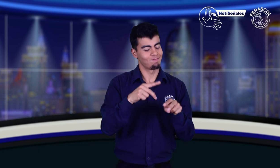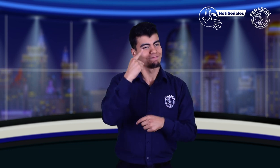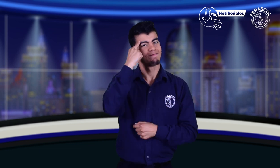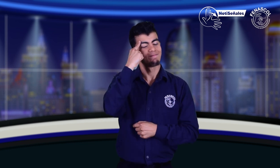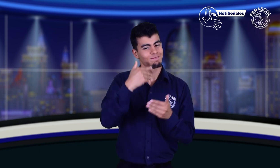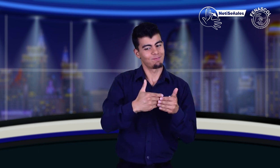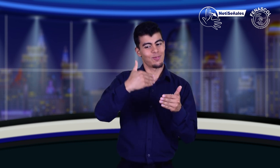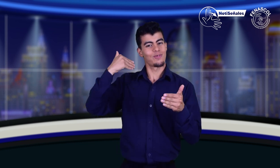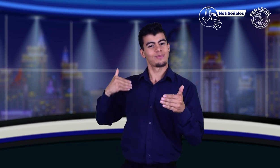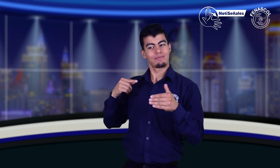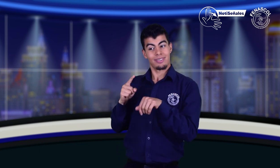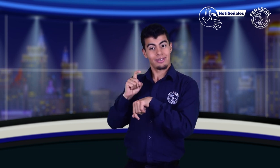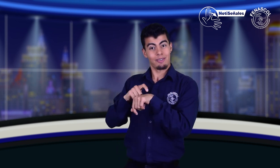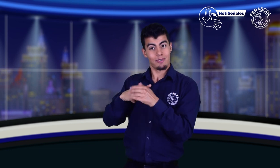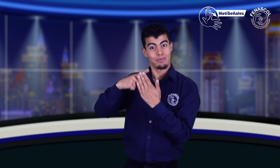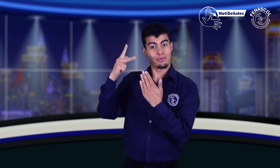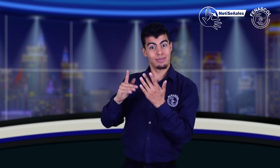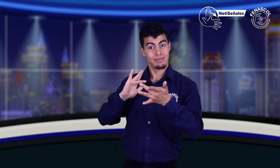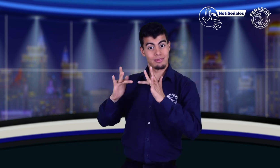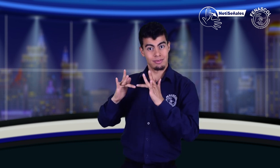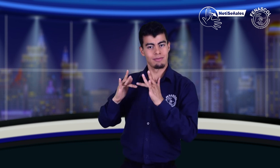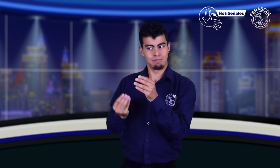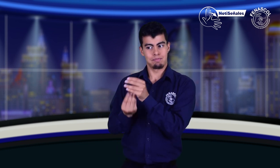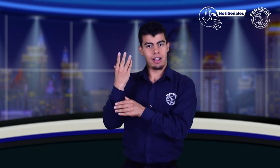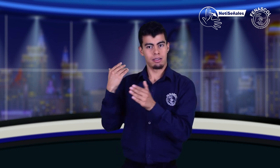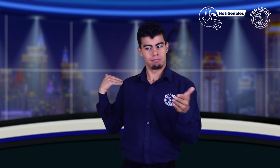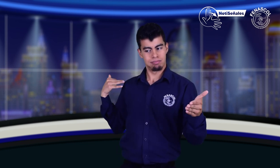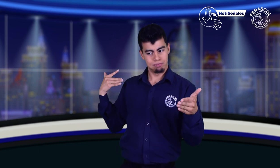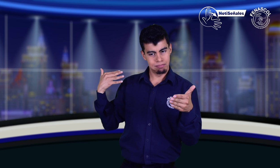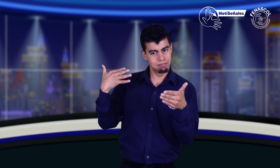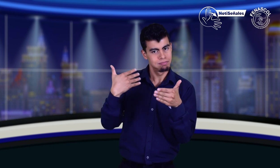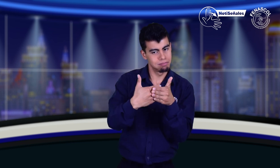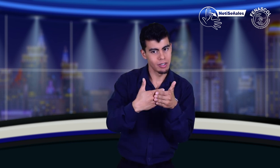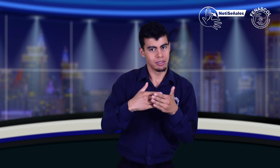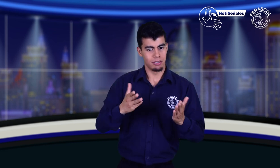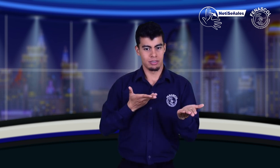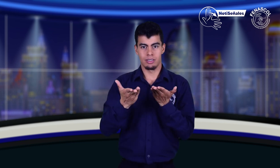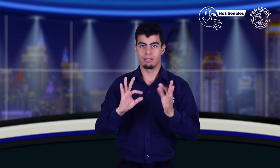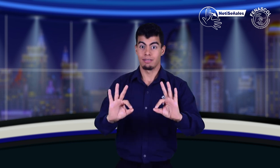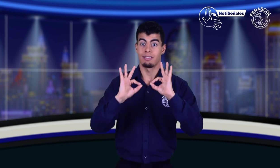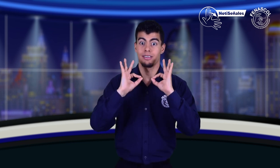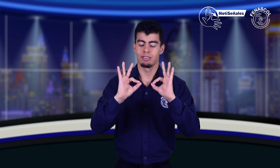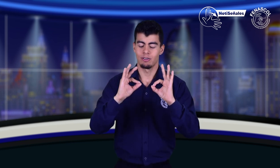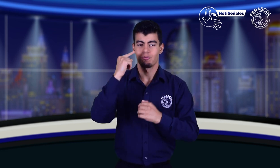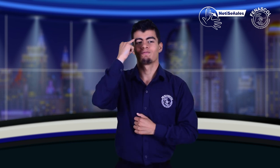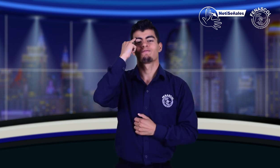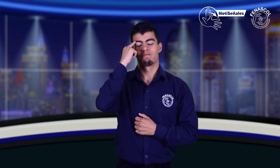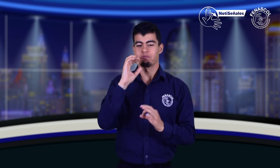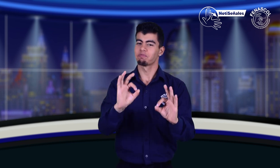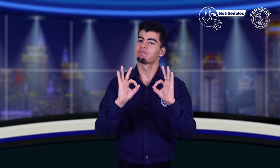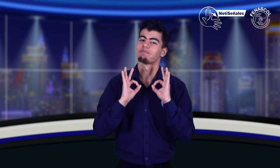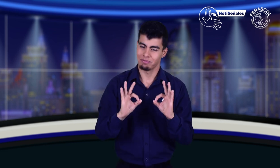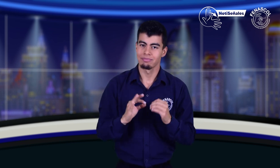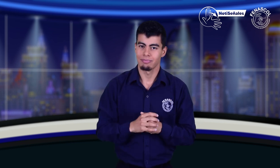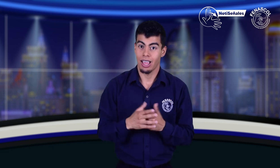al ver todo esto desde fenacol recordamos el servicio de calidad que hemos prestado desde el inicio